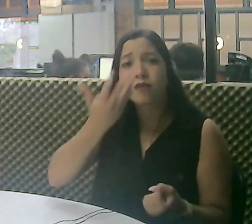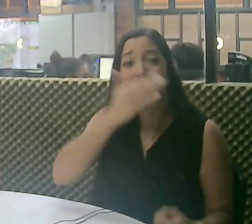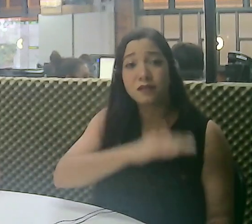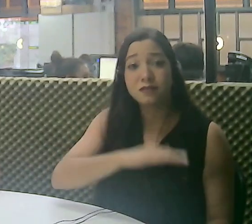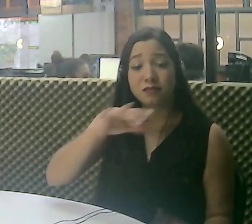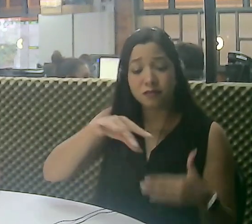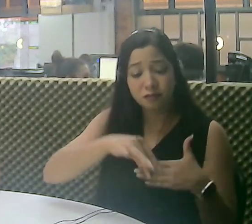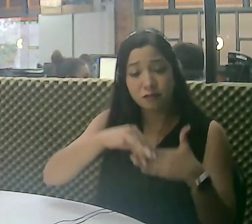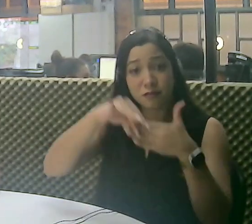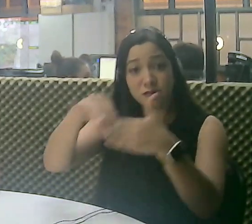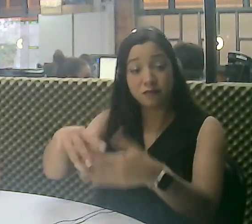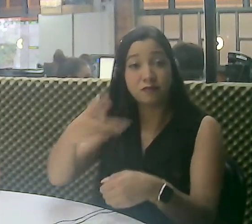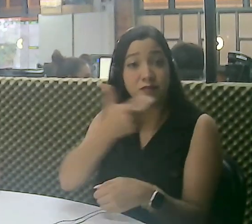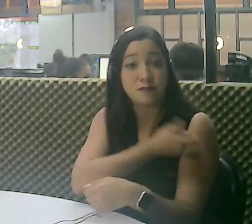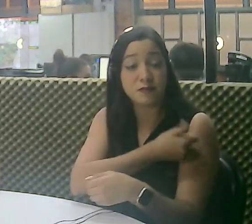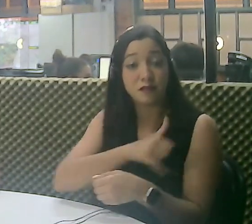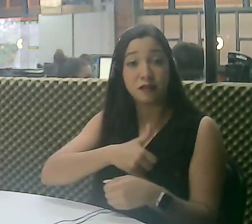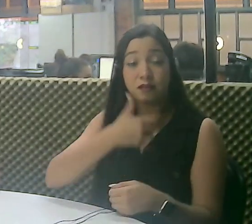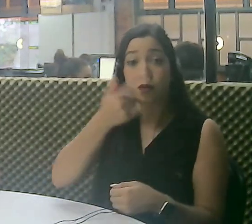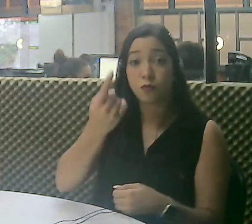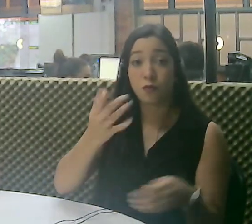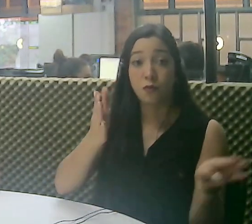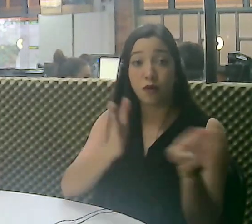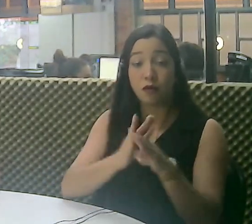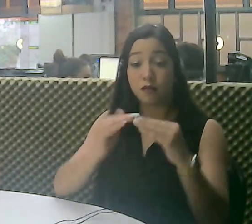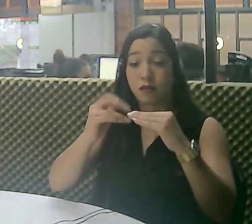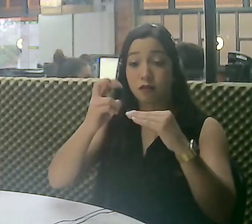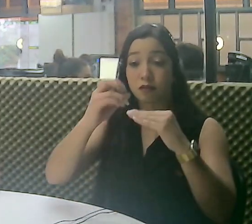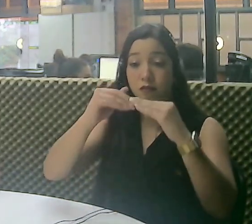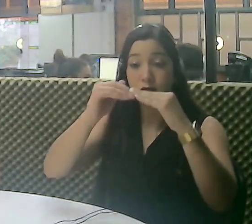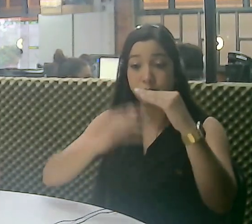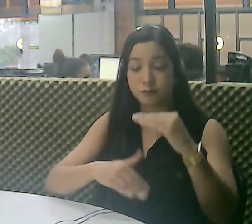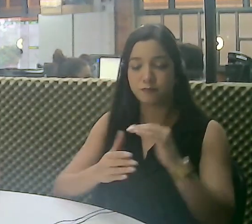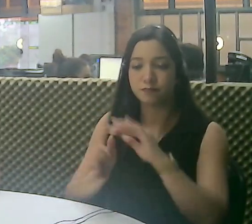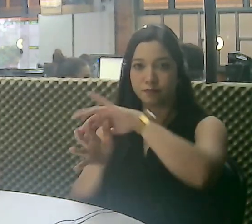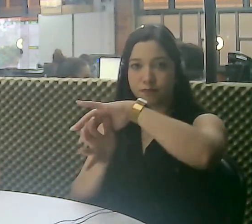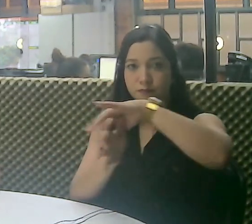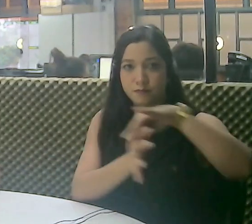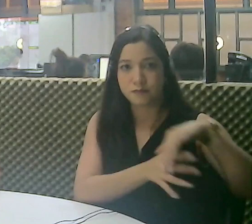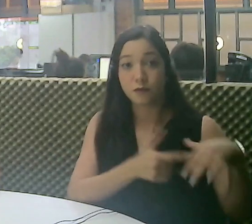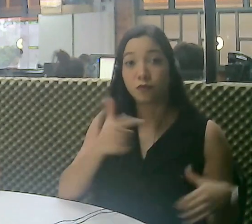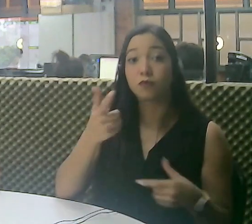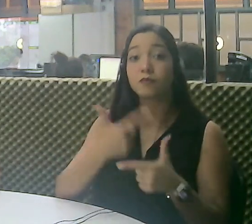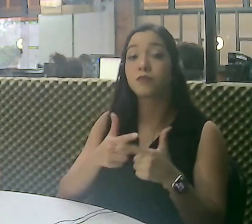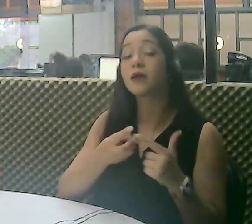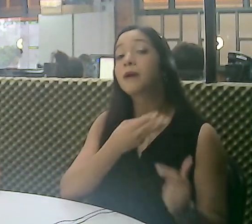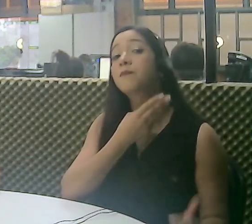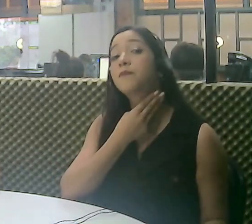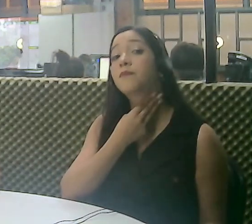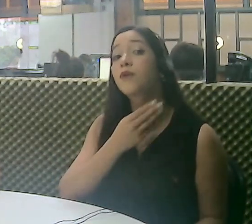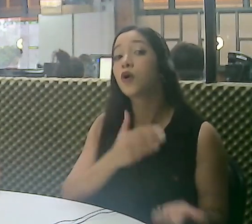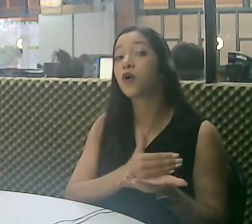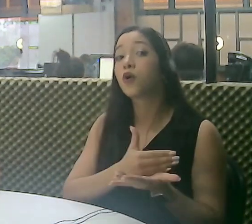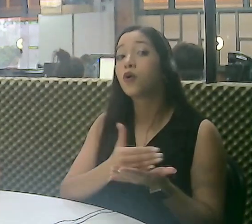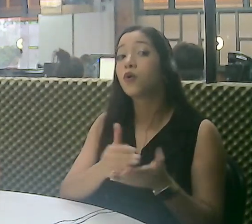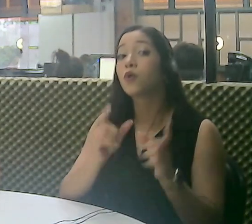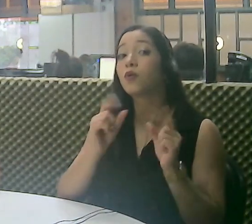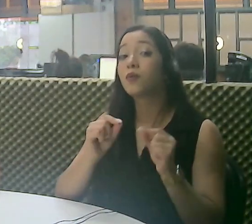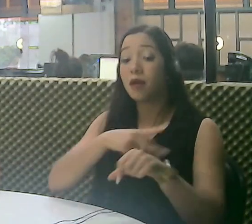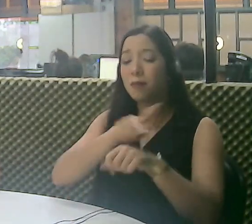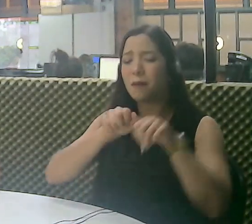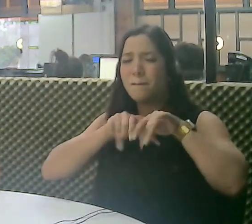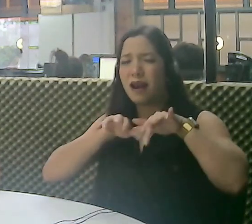para vacinar de 1 até menos de 5 anos. Outro problema é a meningite, que começa a assolar o nosso